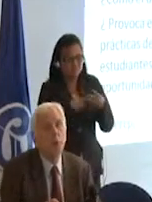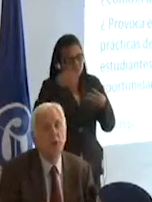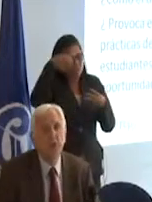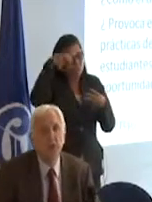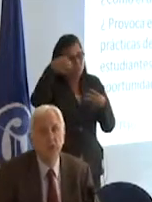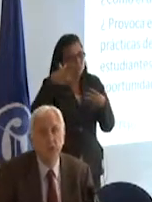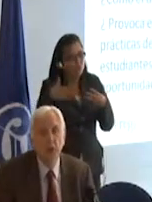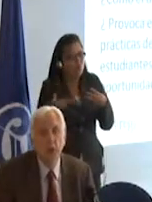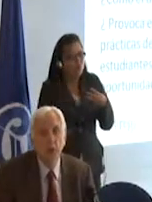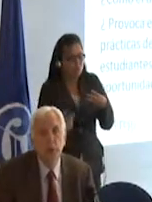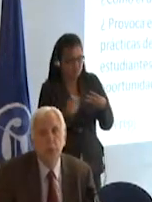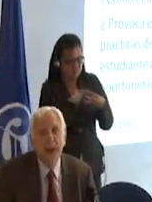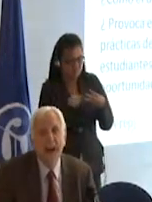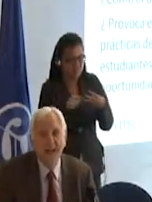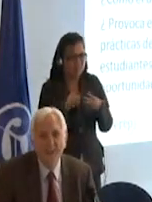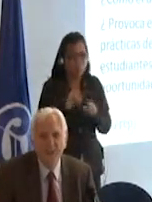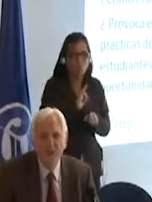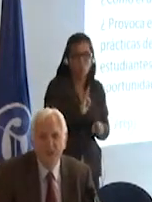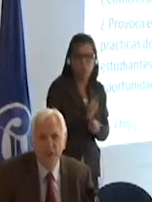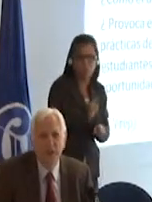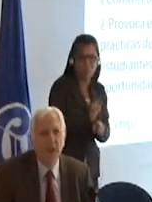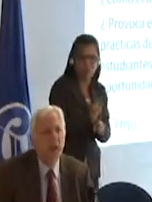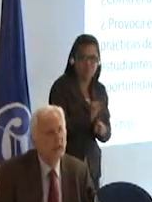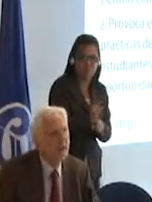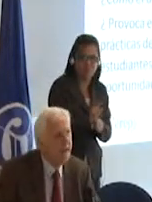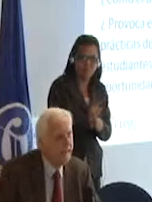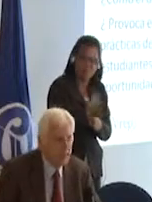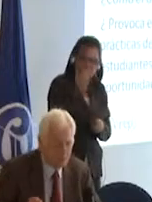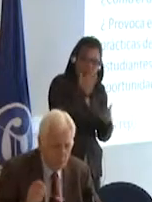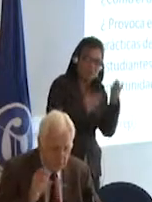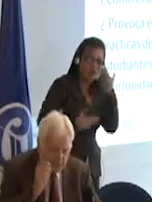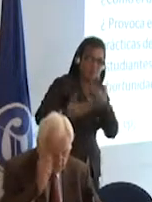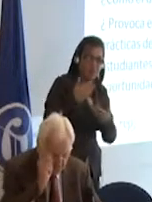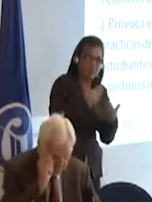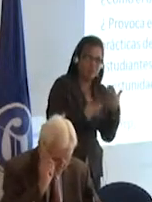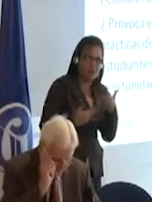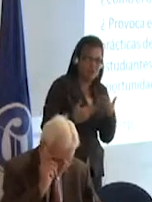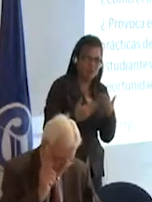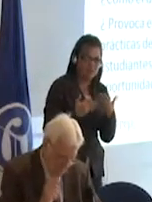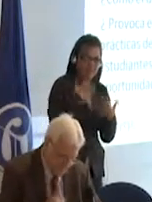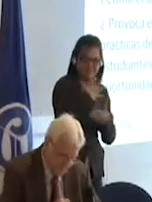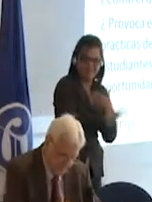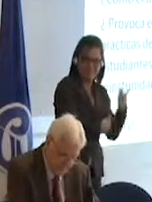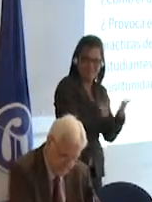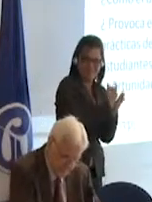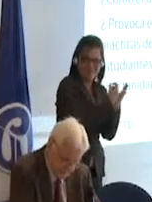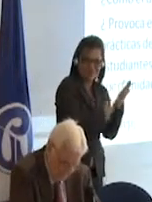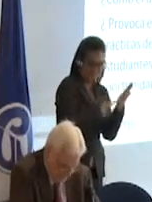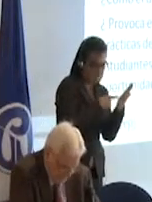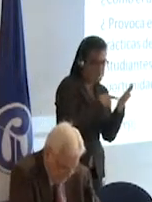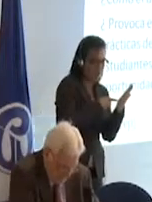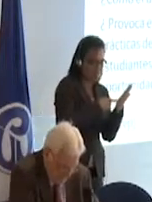être utilisés pour analyser les résultats des enquêtes.